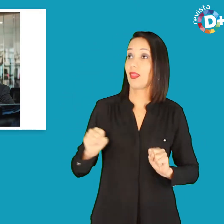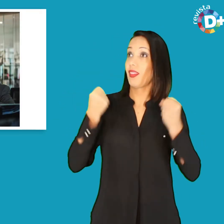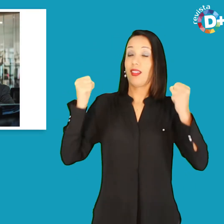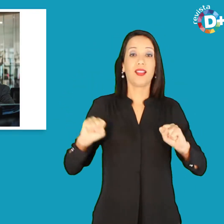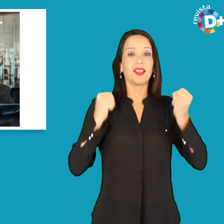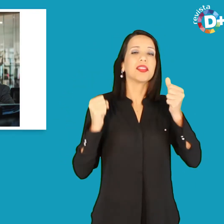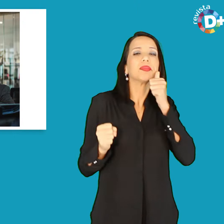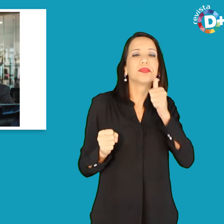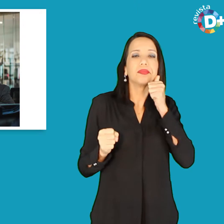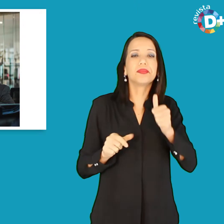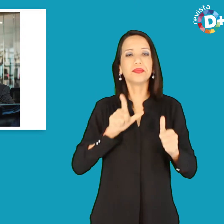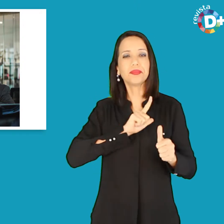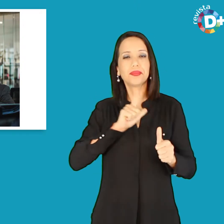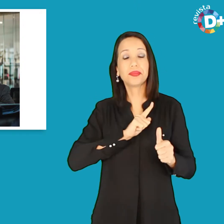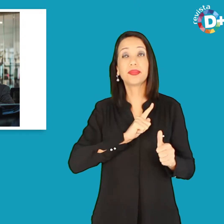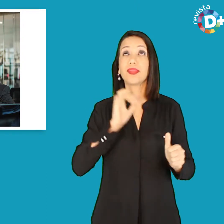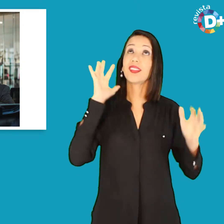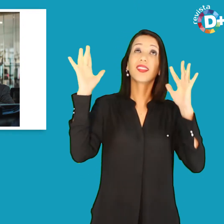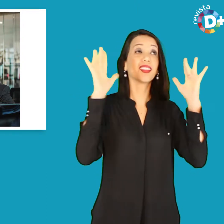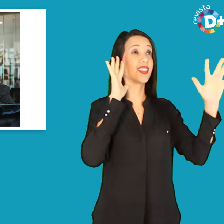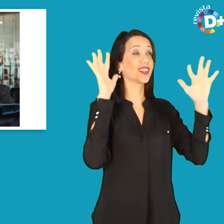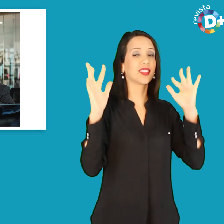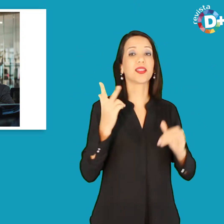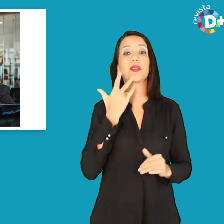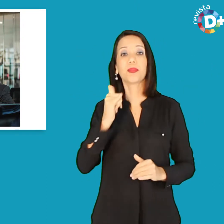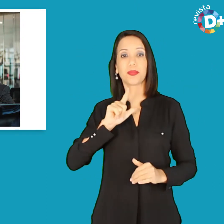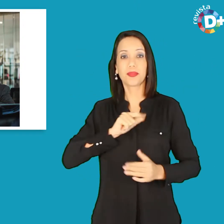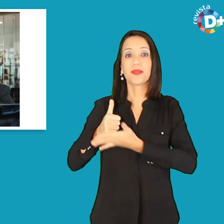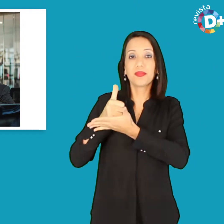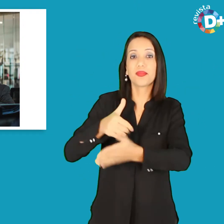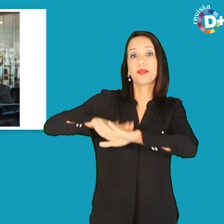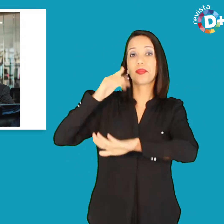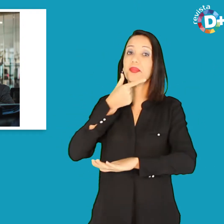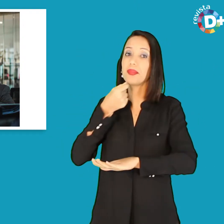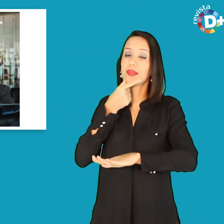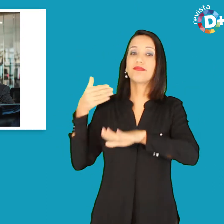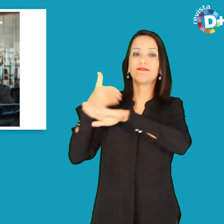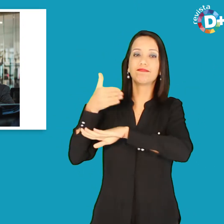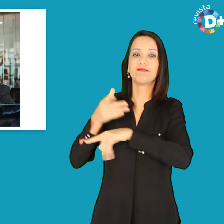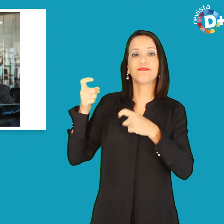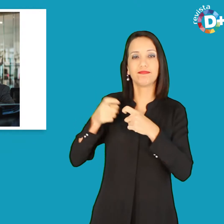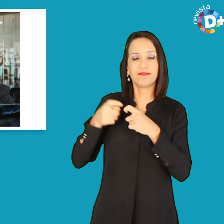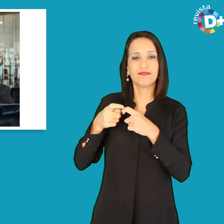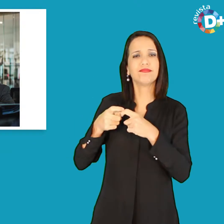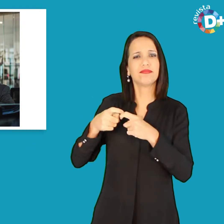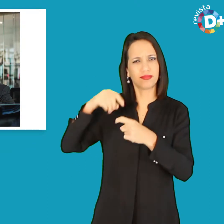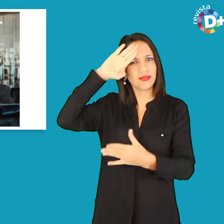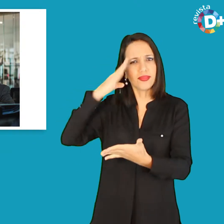as meninas são mais desatentas, os pais levam mais os meninos ao médico. Algo que ele frisa é que já foi